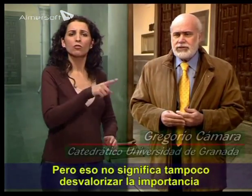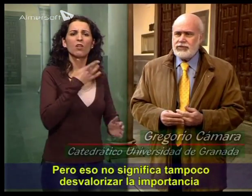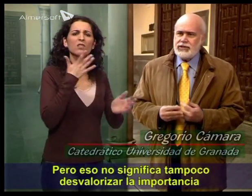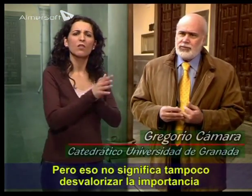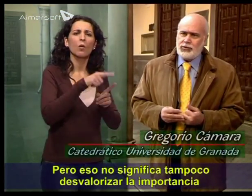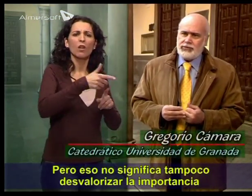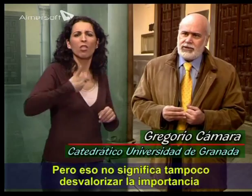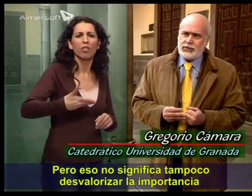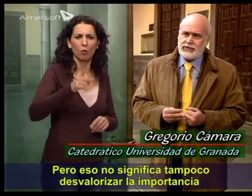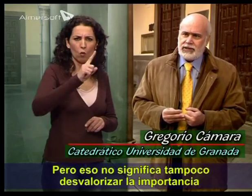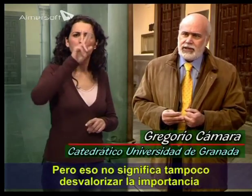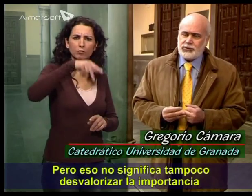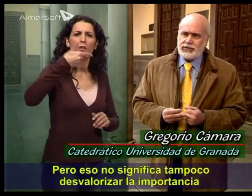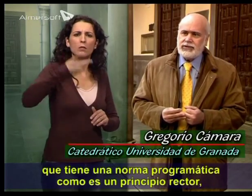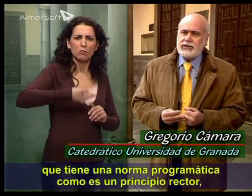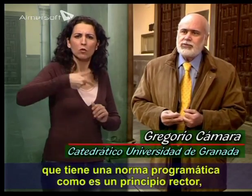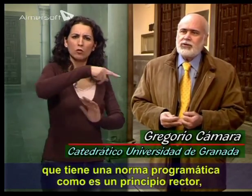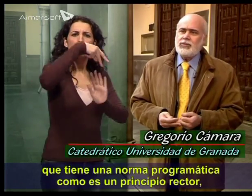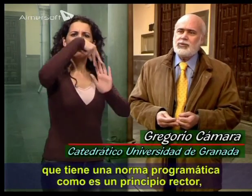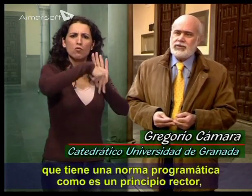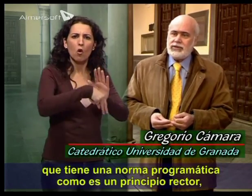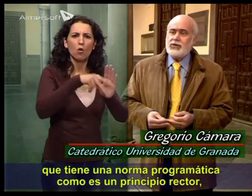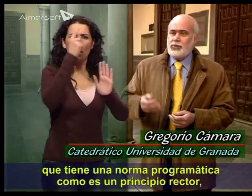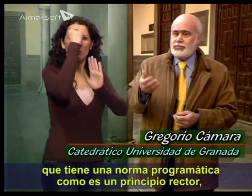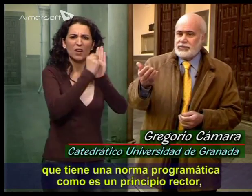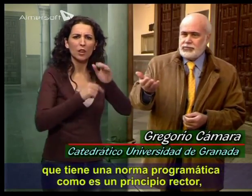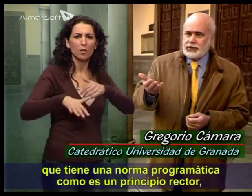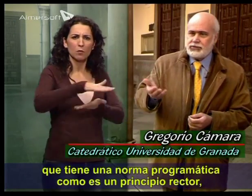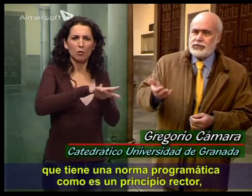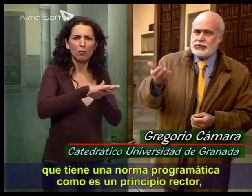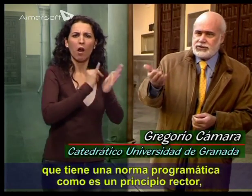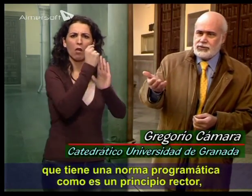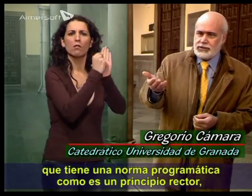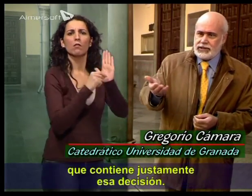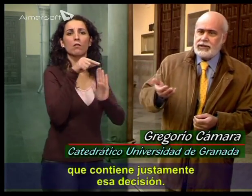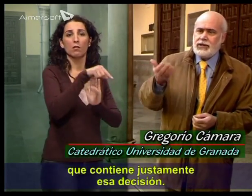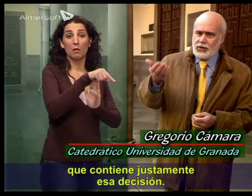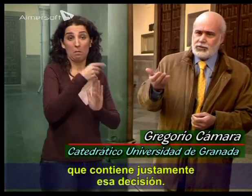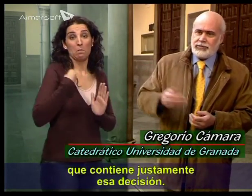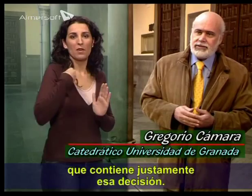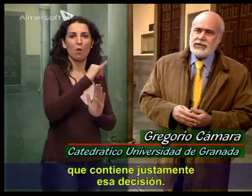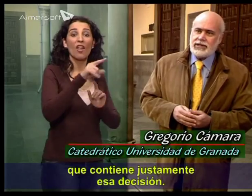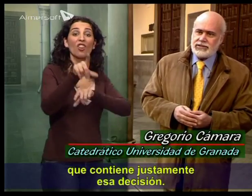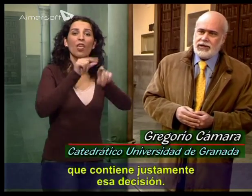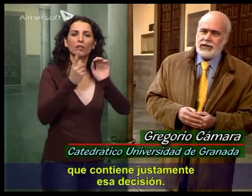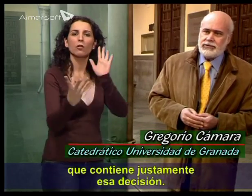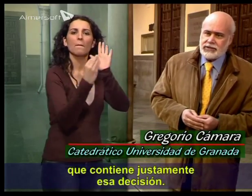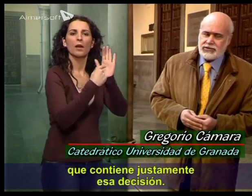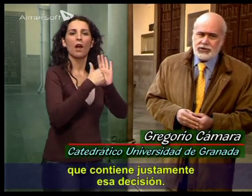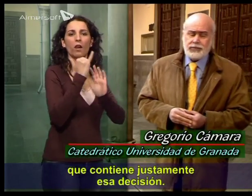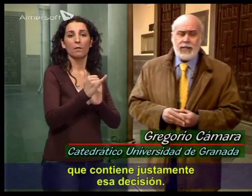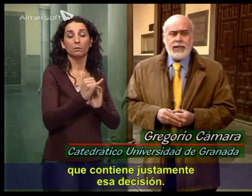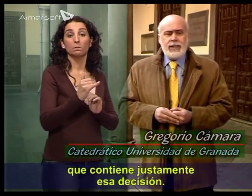Pero eso no significa tampoco desvalorizar la importancia que tiene una norma programática como es un principio rector donde se contiene justamente